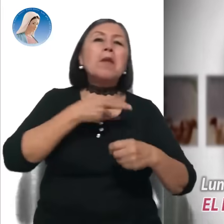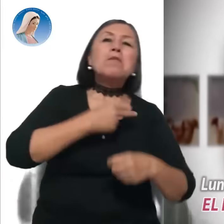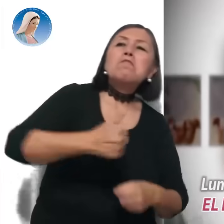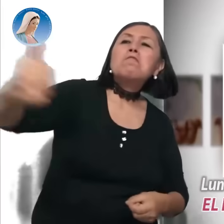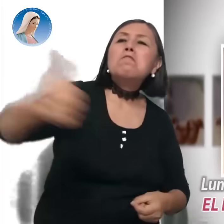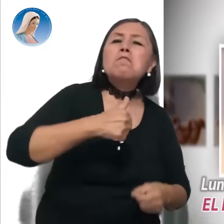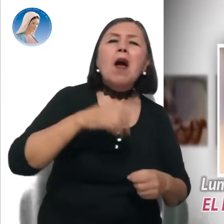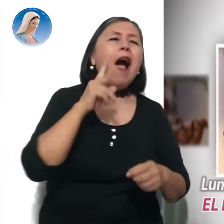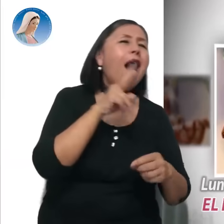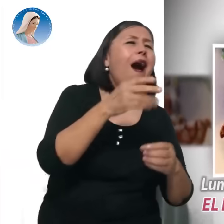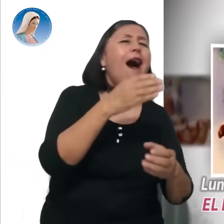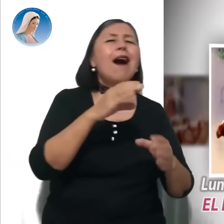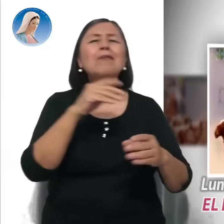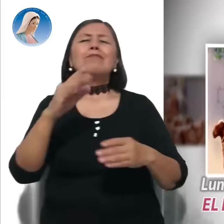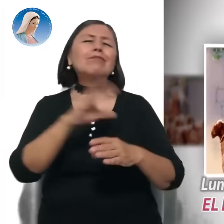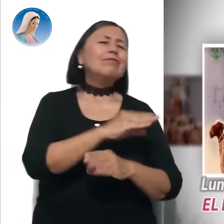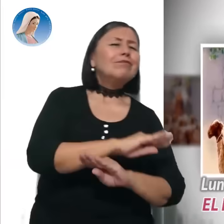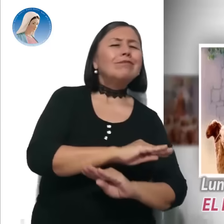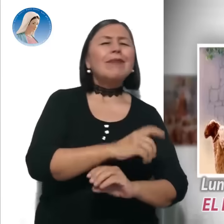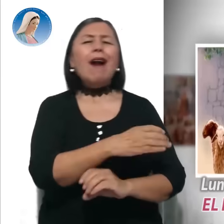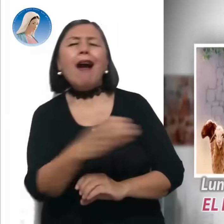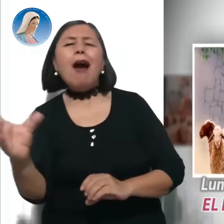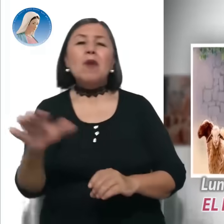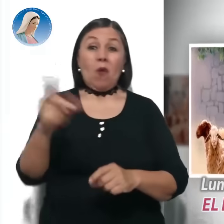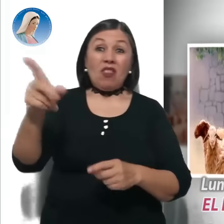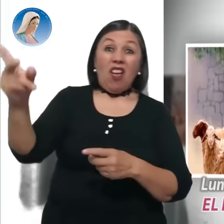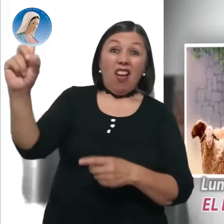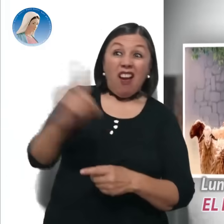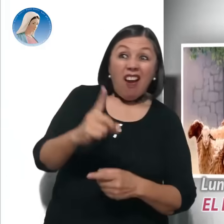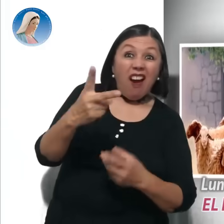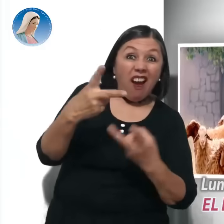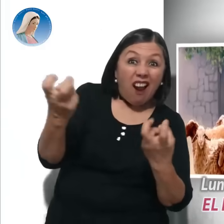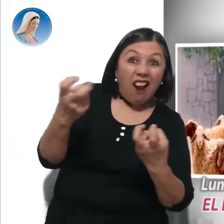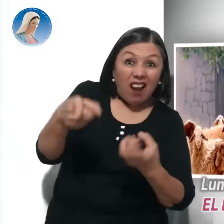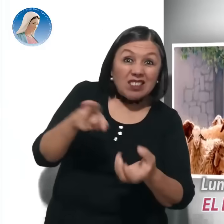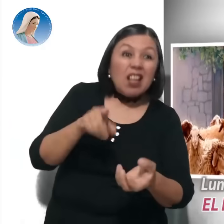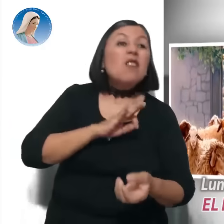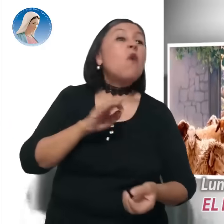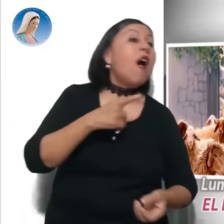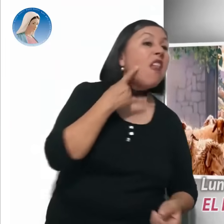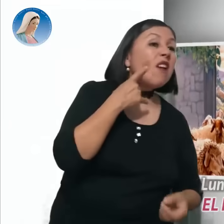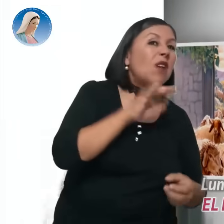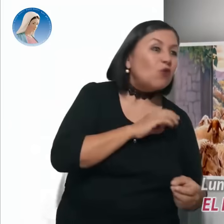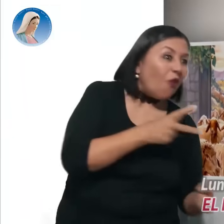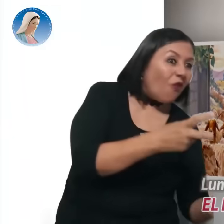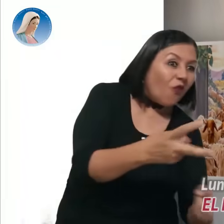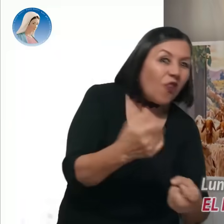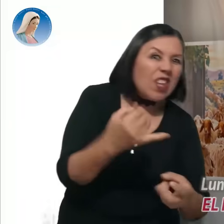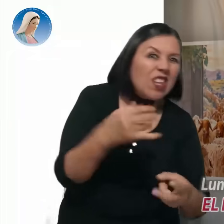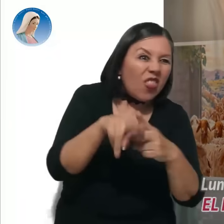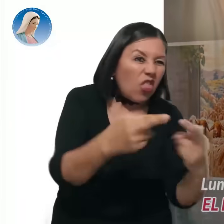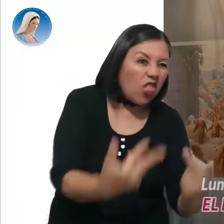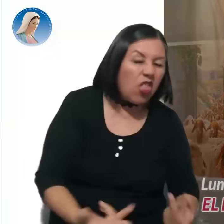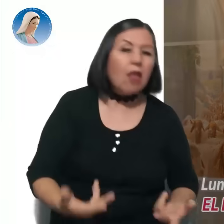encontrará pastos. El ladrón solo viene a robar, a matar y a destruir. Yo he venido para que tengan